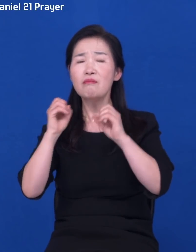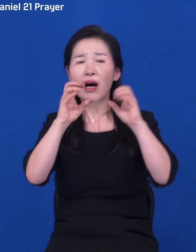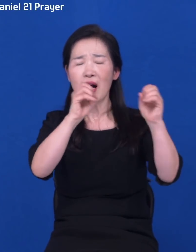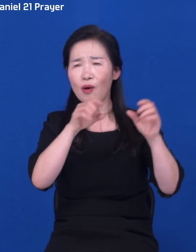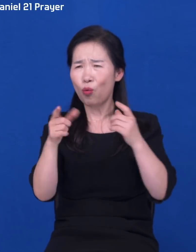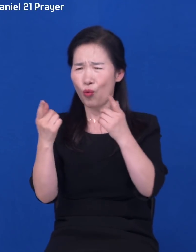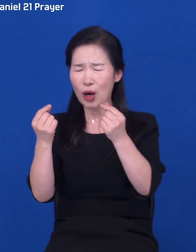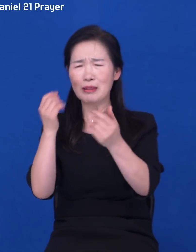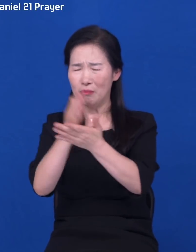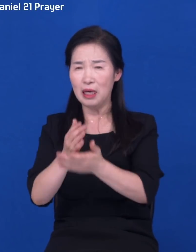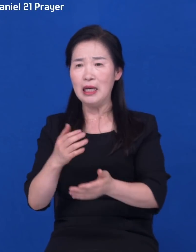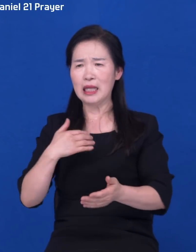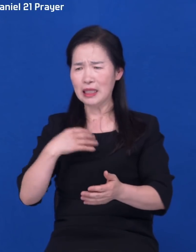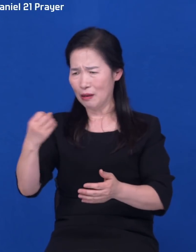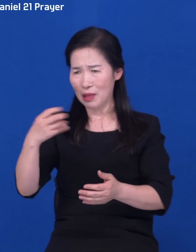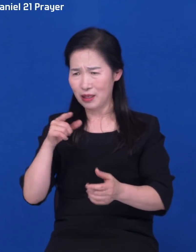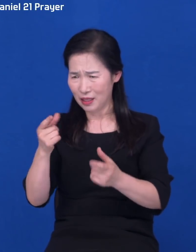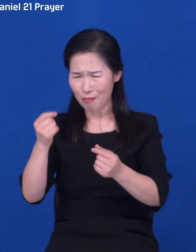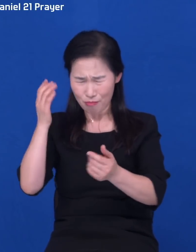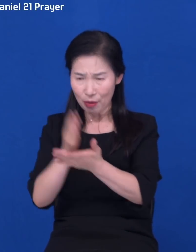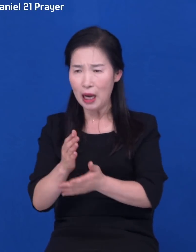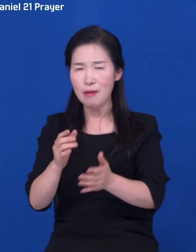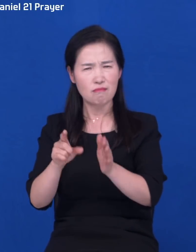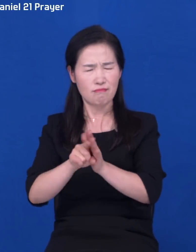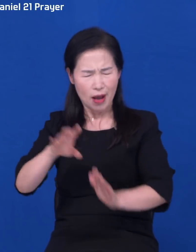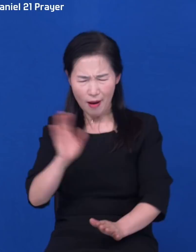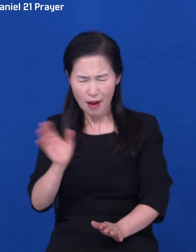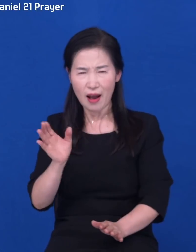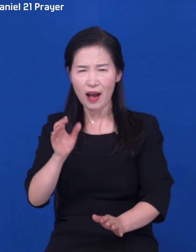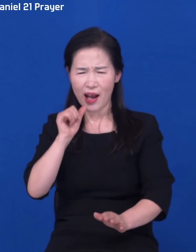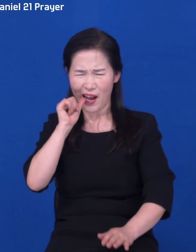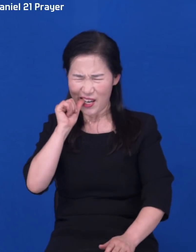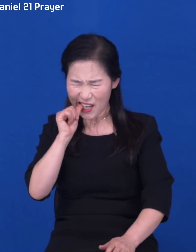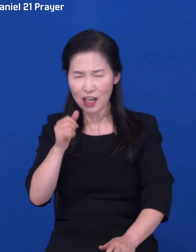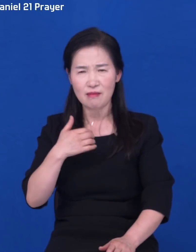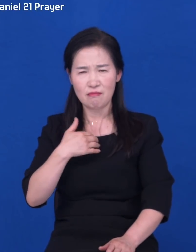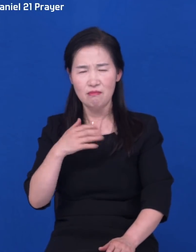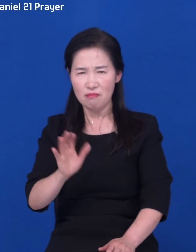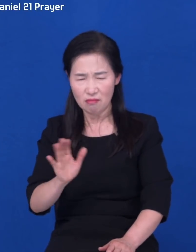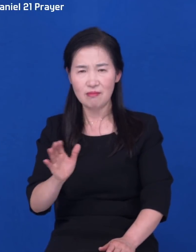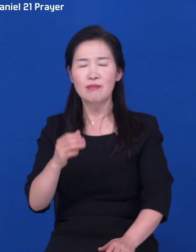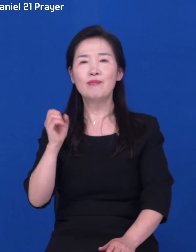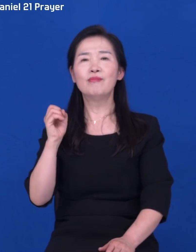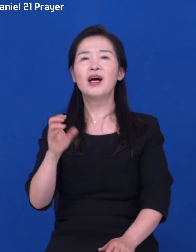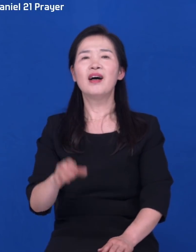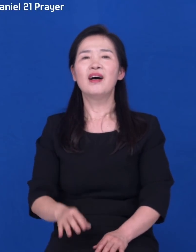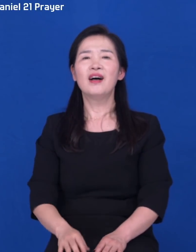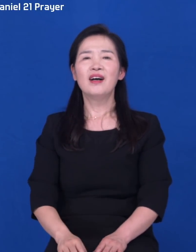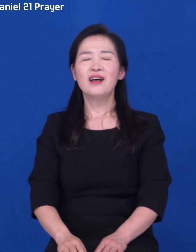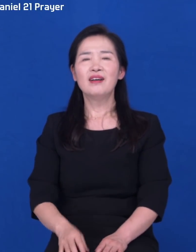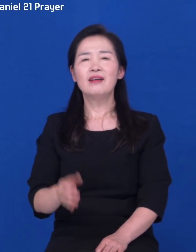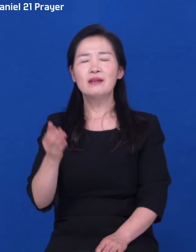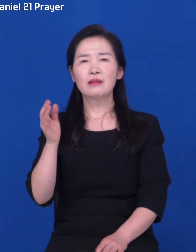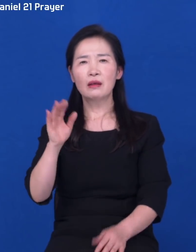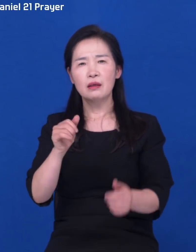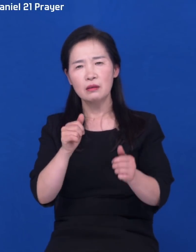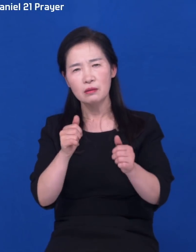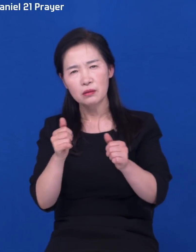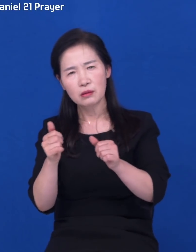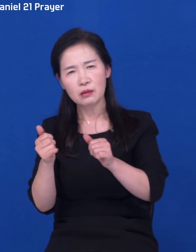나한테는 하지도 마. 절대 안 믿을 거야. 이렇게 얘기를 했는데 하필이면 죽음을 자꾸 생각하는 그